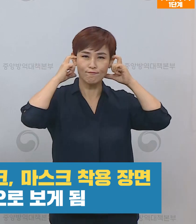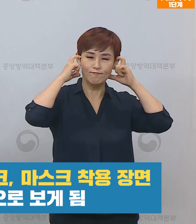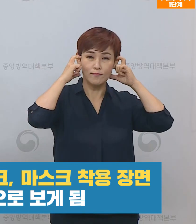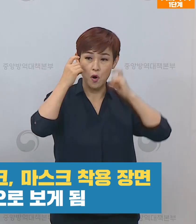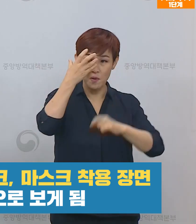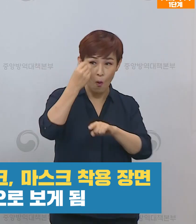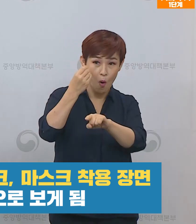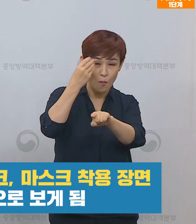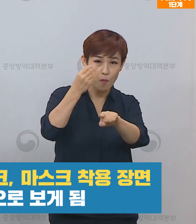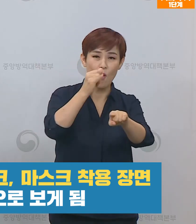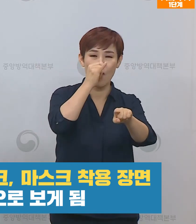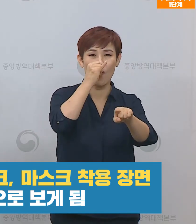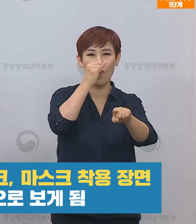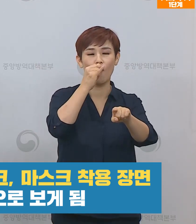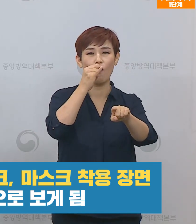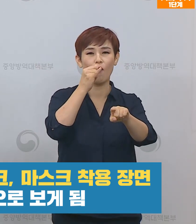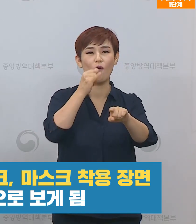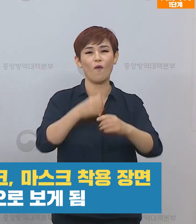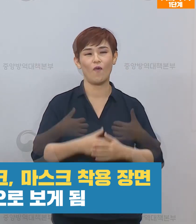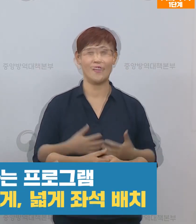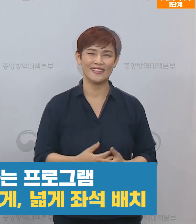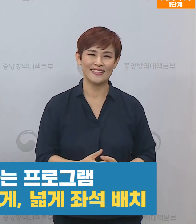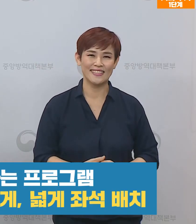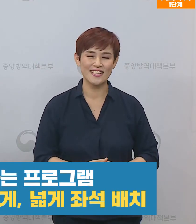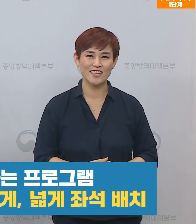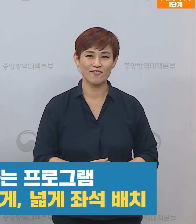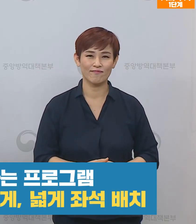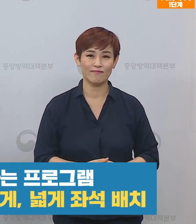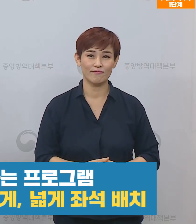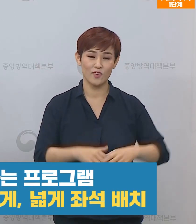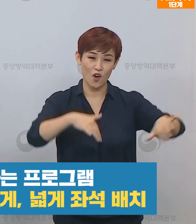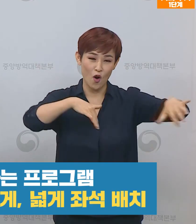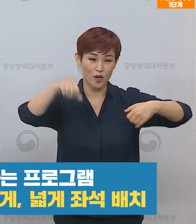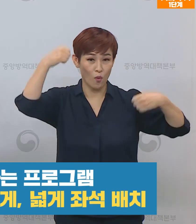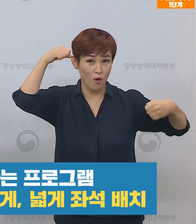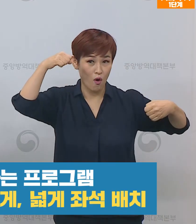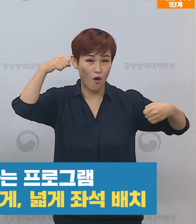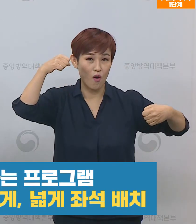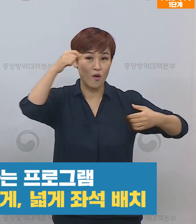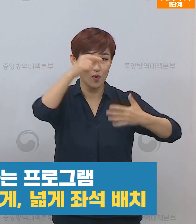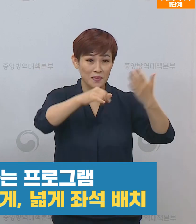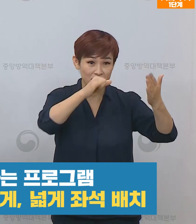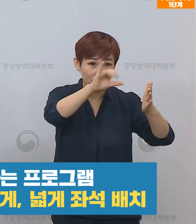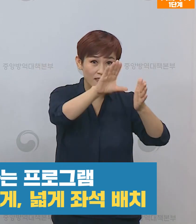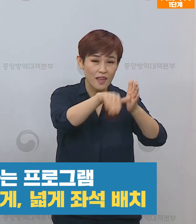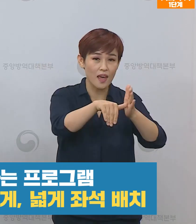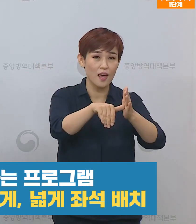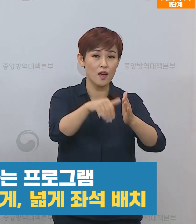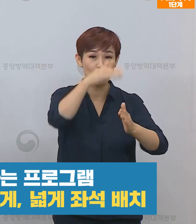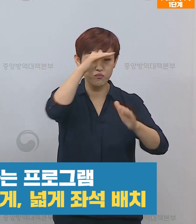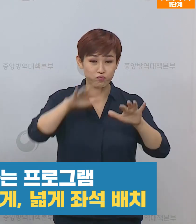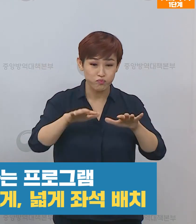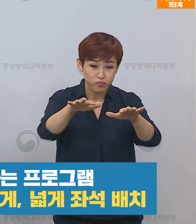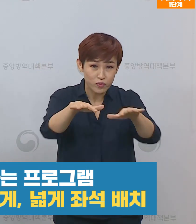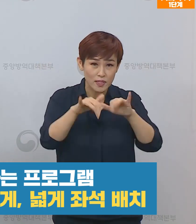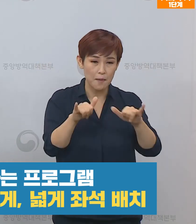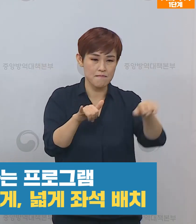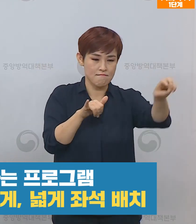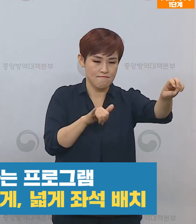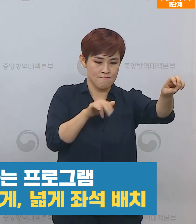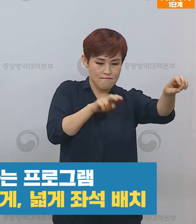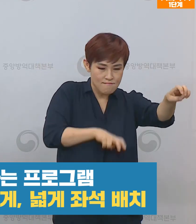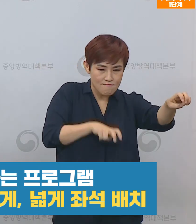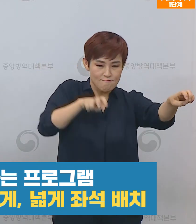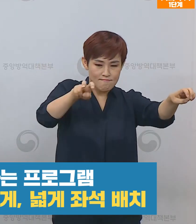자주 그리고 일상적으로 보게 됩니다. 길거리 공연하는 프로그램에서는 관중이 거리를 두고 앉을 수